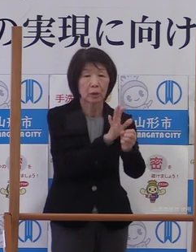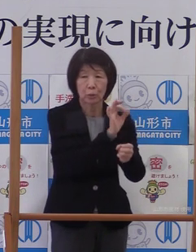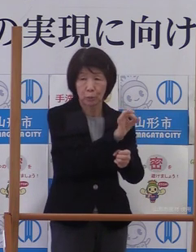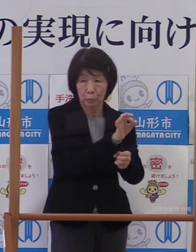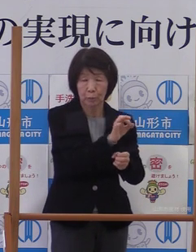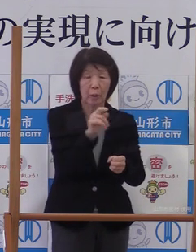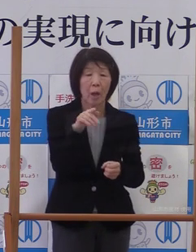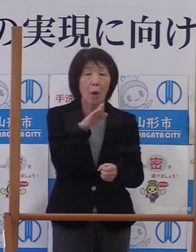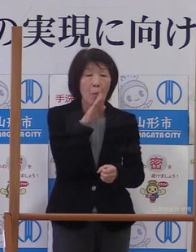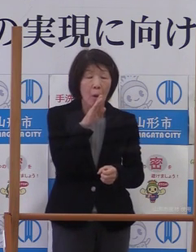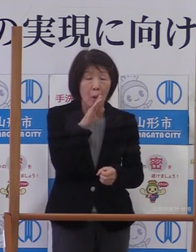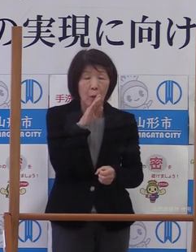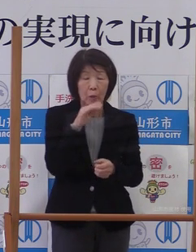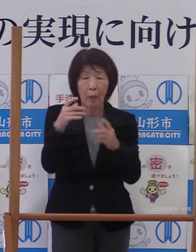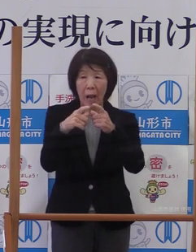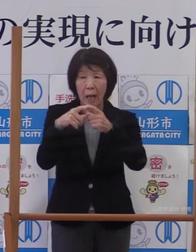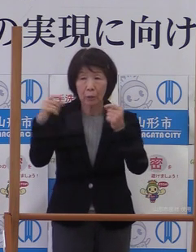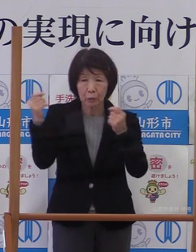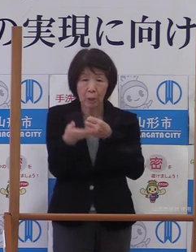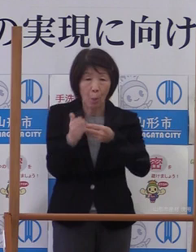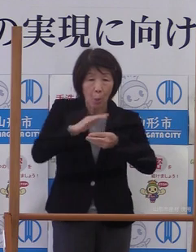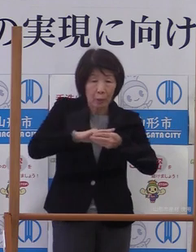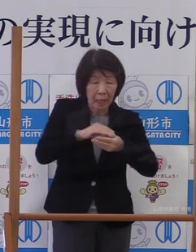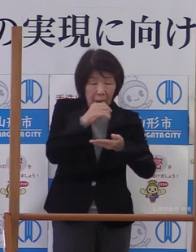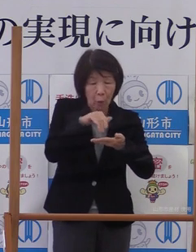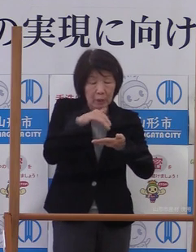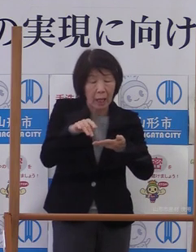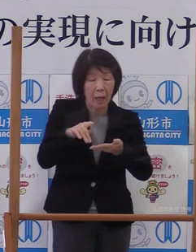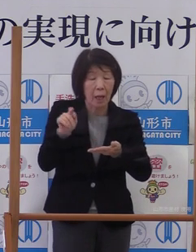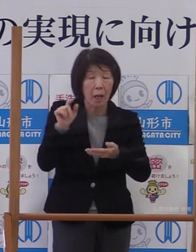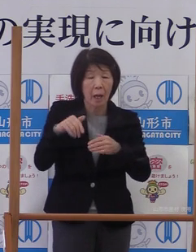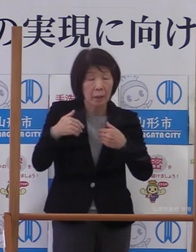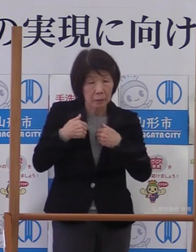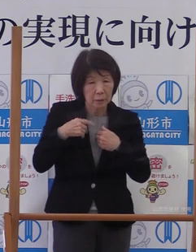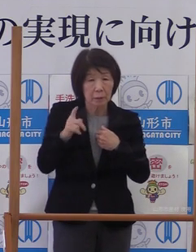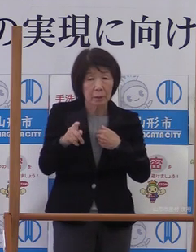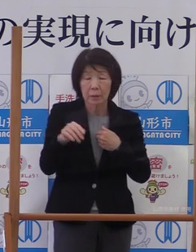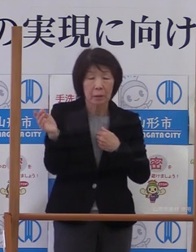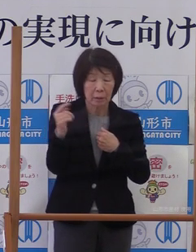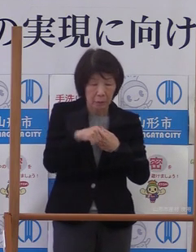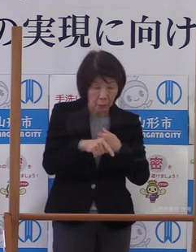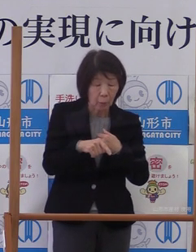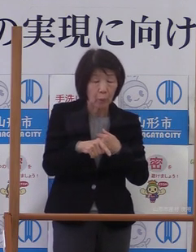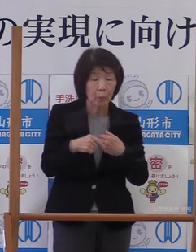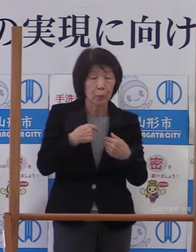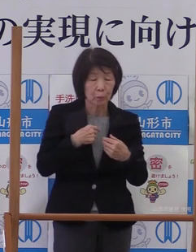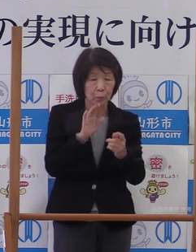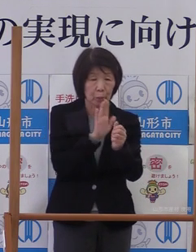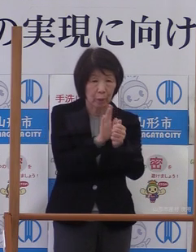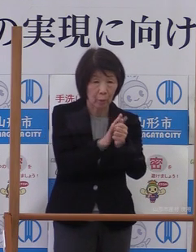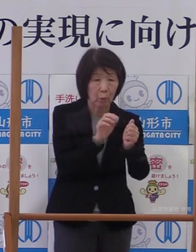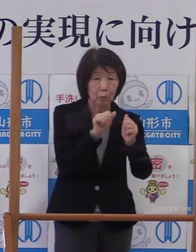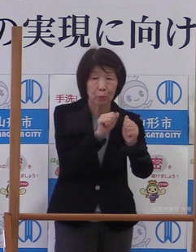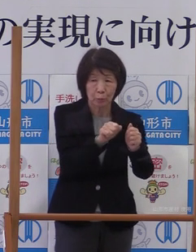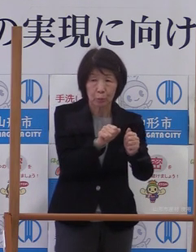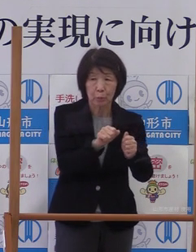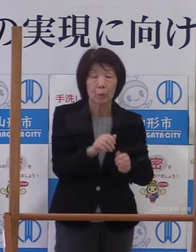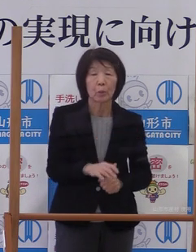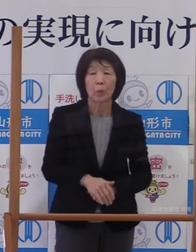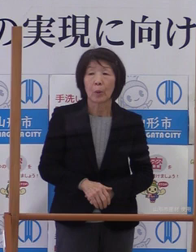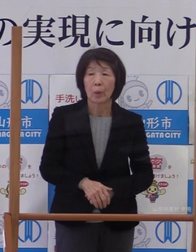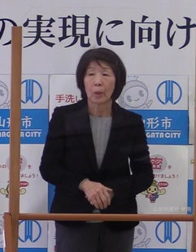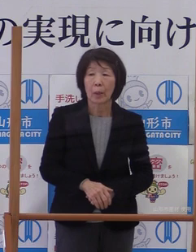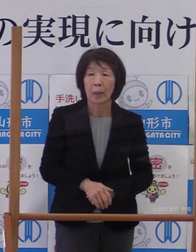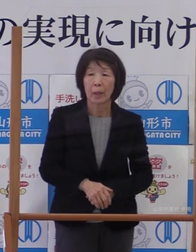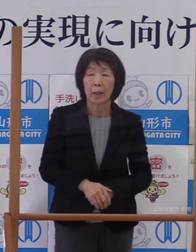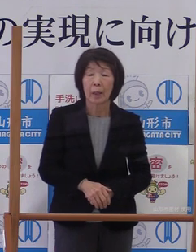国が補正予算なりですね、別に示した段階で対応するということで、まあ、そういう臨時的な企業への支援とか、そういう